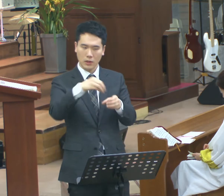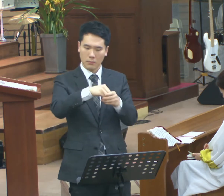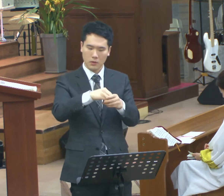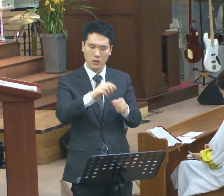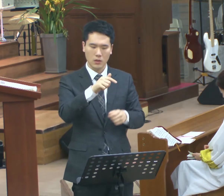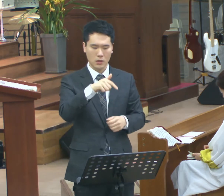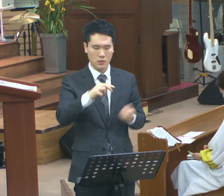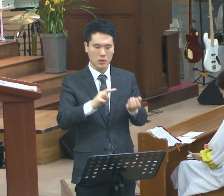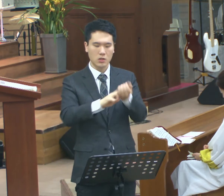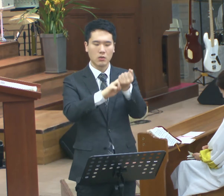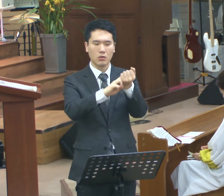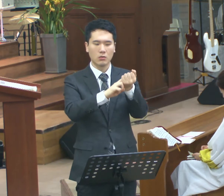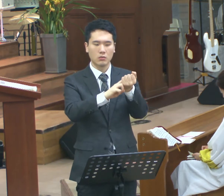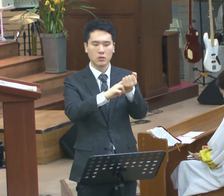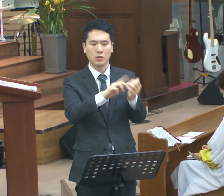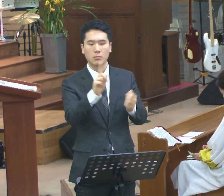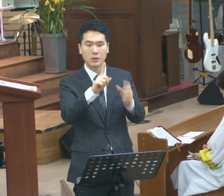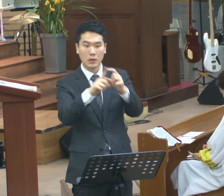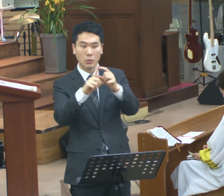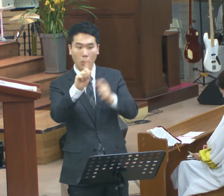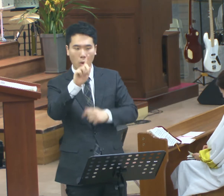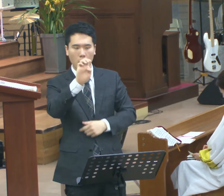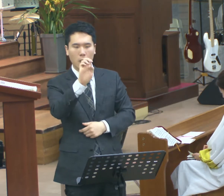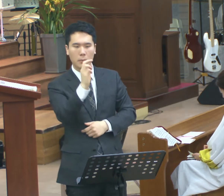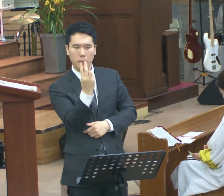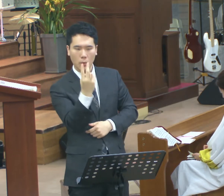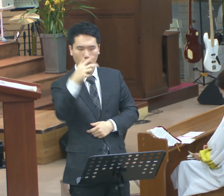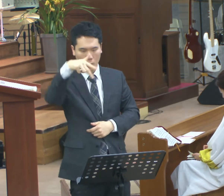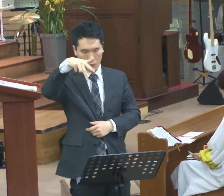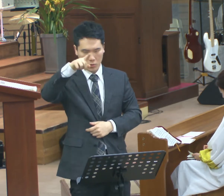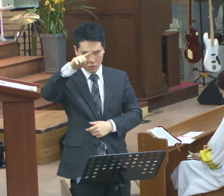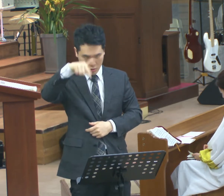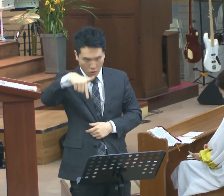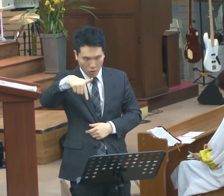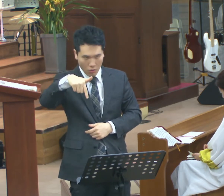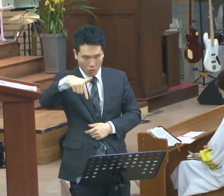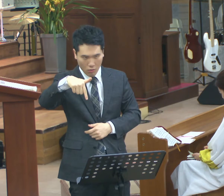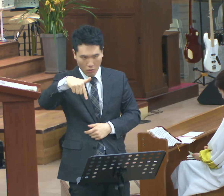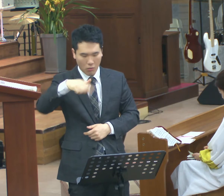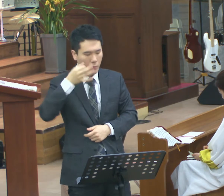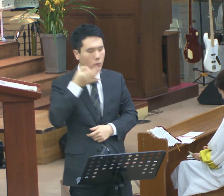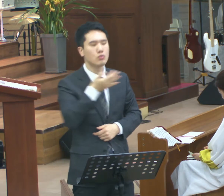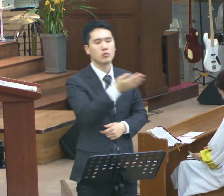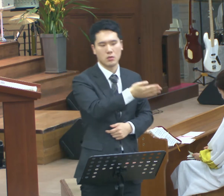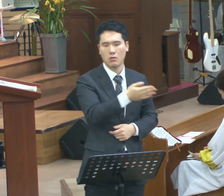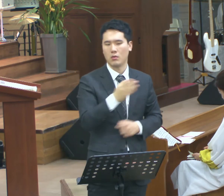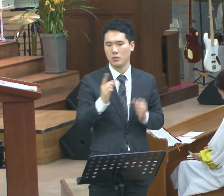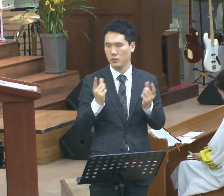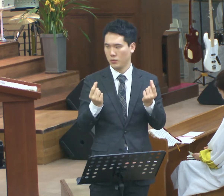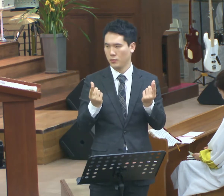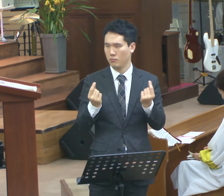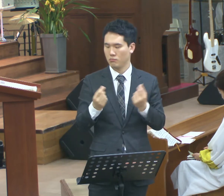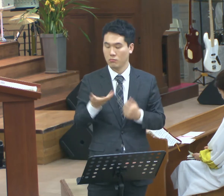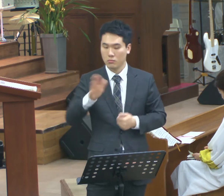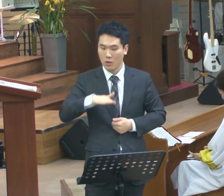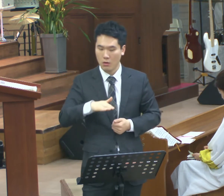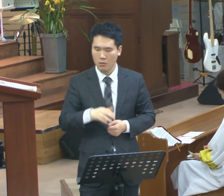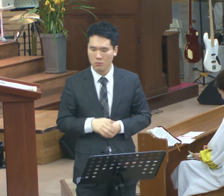영어로 사인이에요. 하나의 사인으로 주시는 거예요. 그런데 그것을 거부하는 거죠. 표면적인 것만